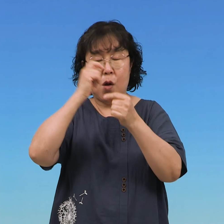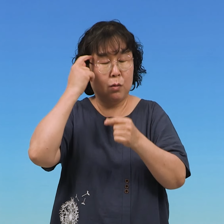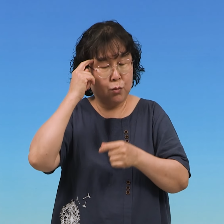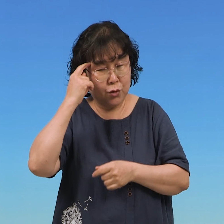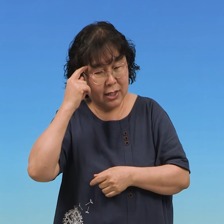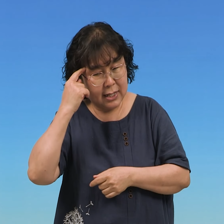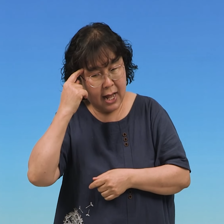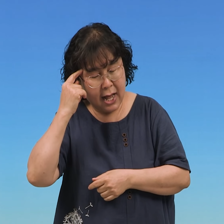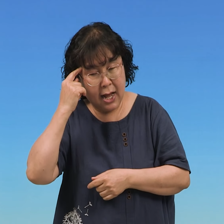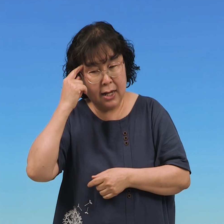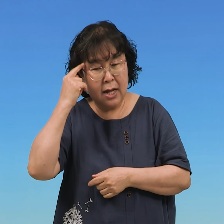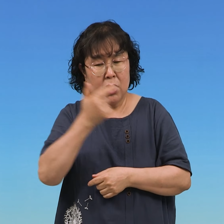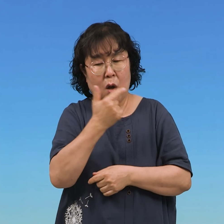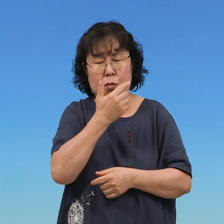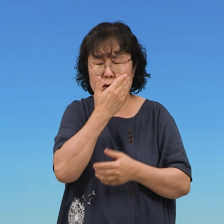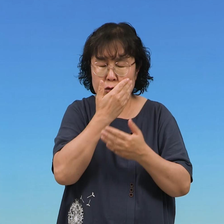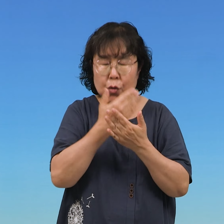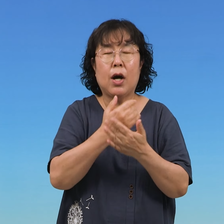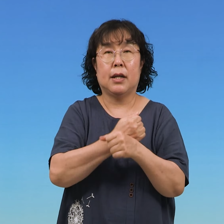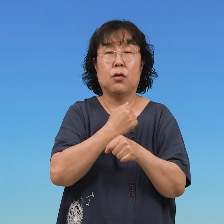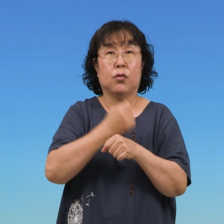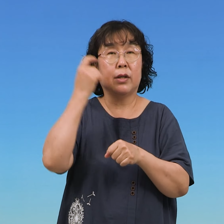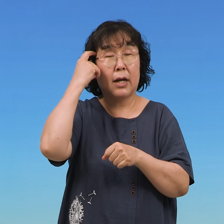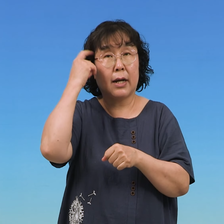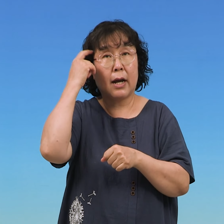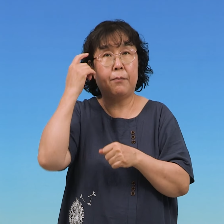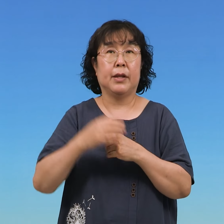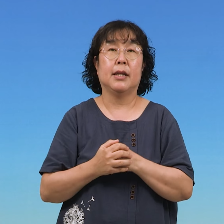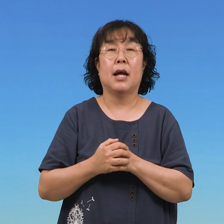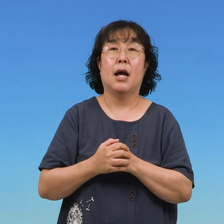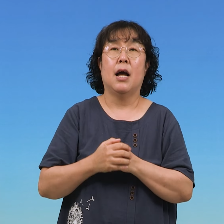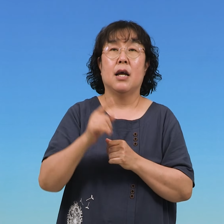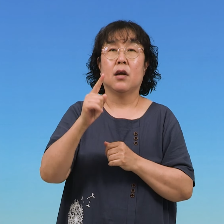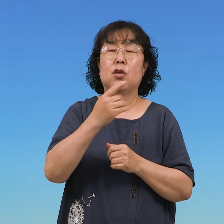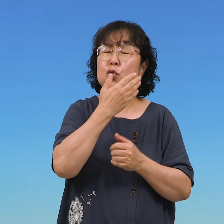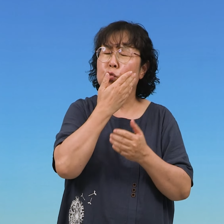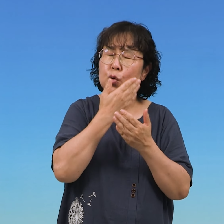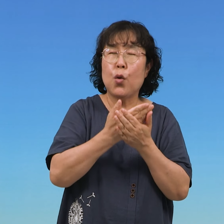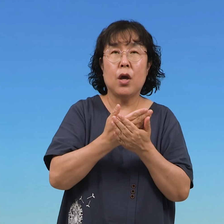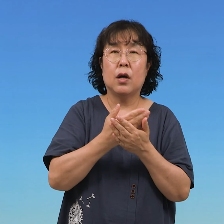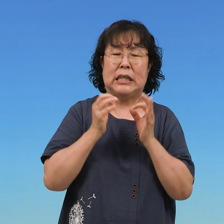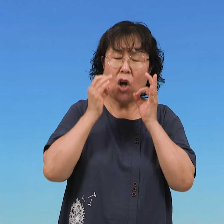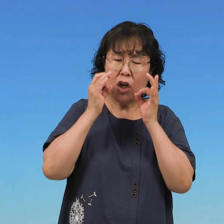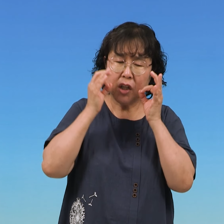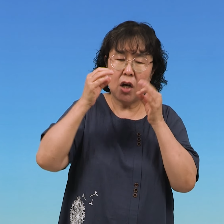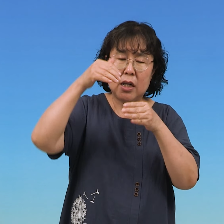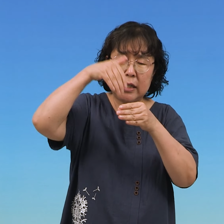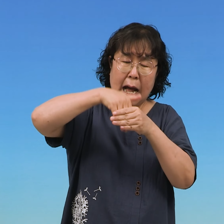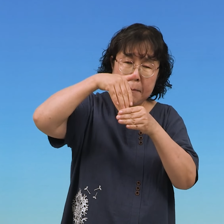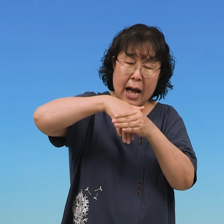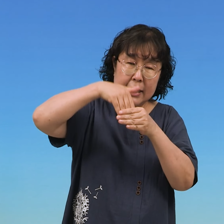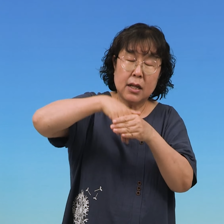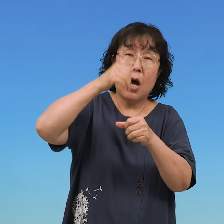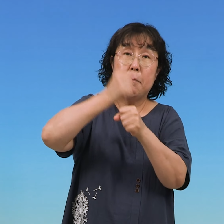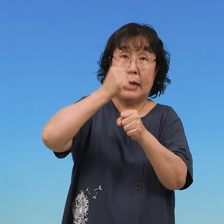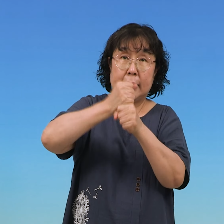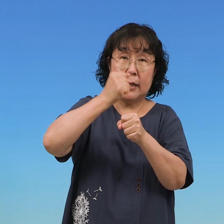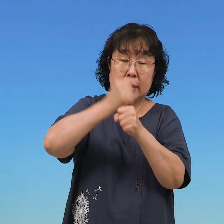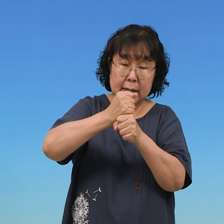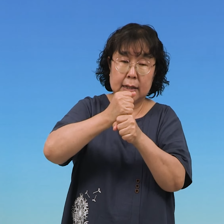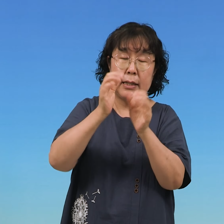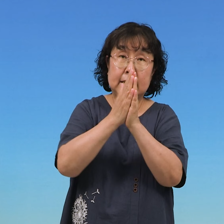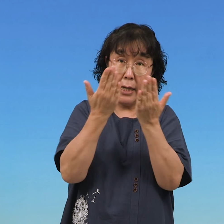쓰시면은 진짜 여러분 제가 정말 정말 이거 바보라는 말을 하고 싶은데 그래서는 안 되고 정말